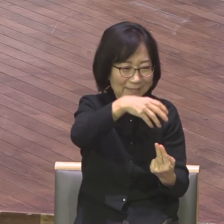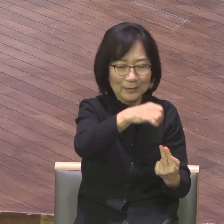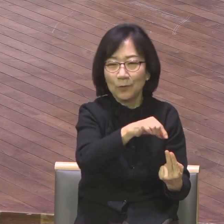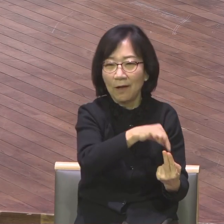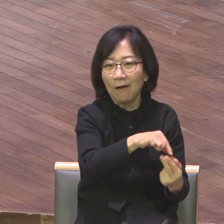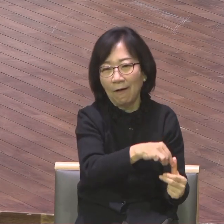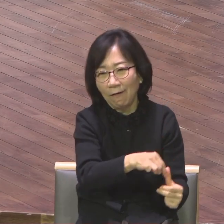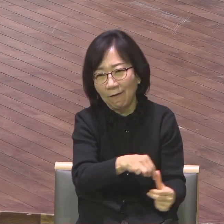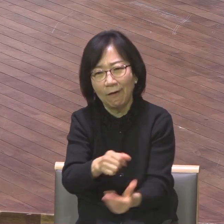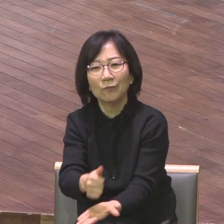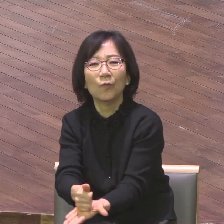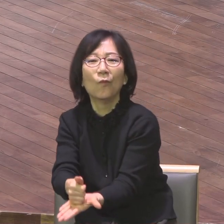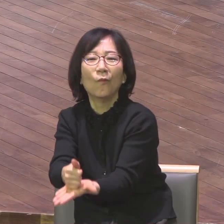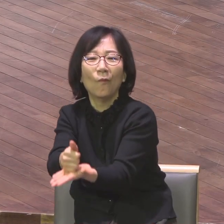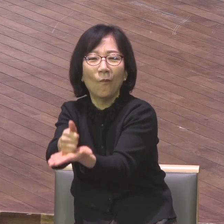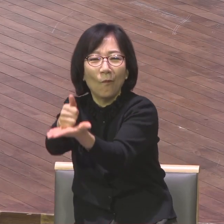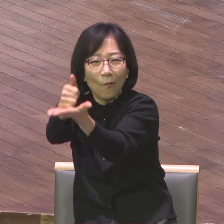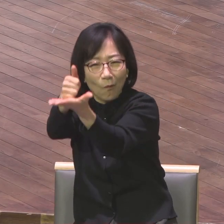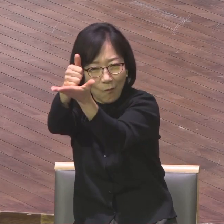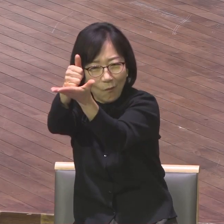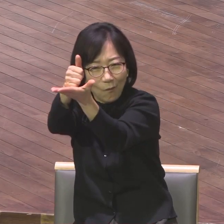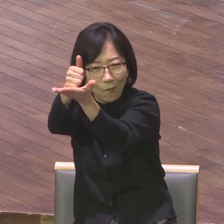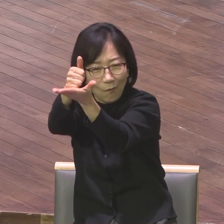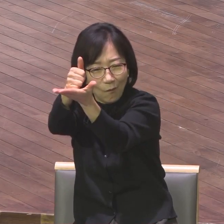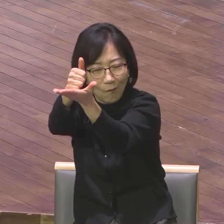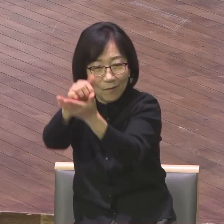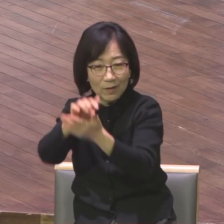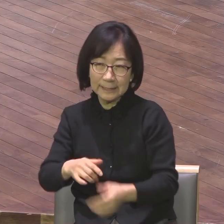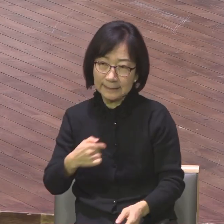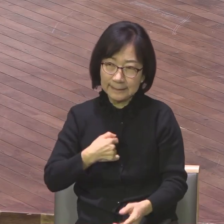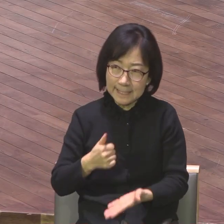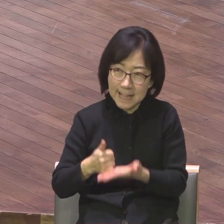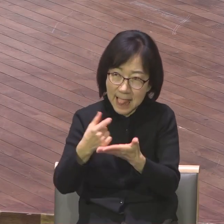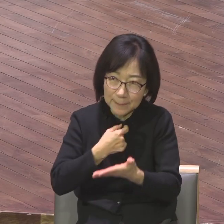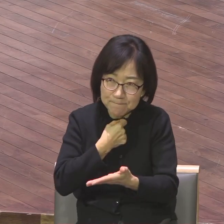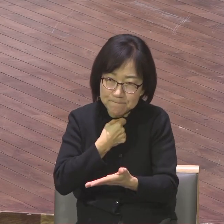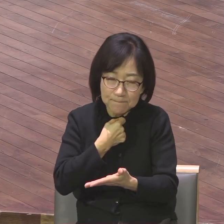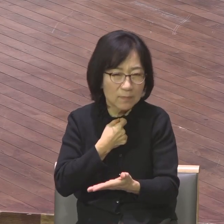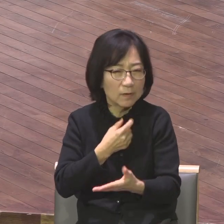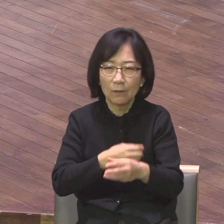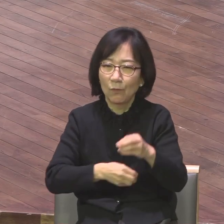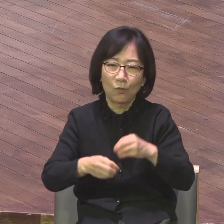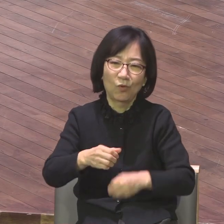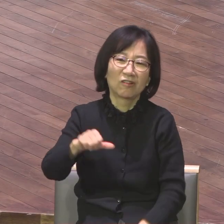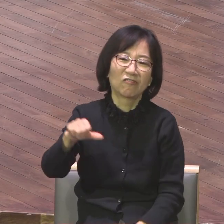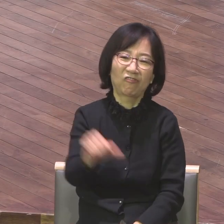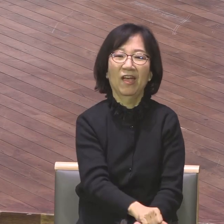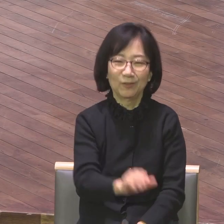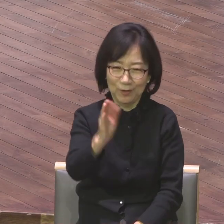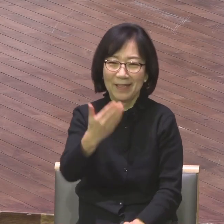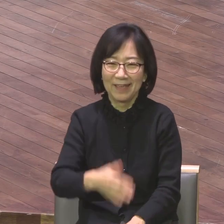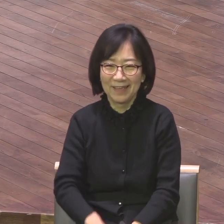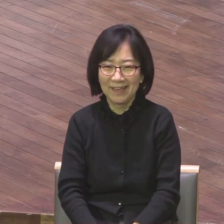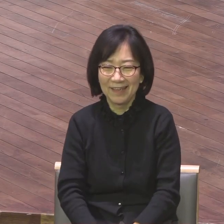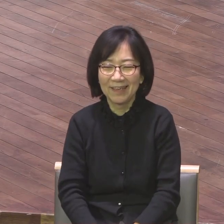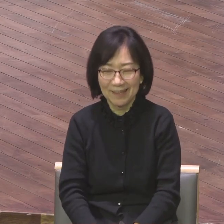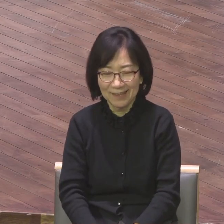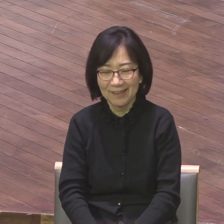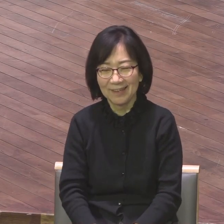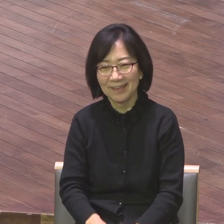낮고 자는 높아질 것이요 높고 자는 낮아질 것이라. 자, 이 내용은요